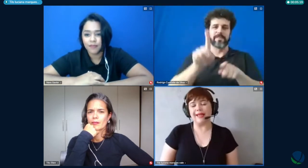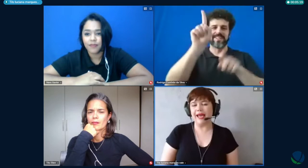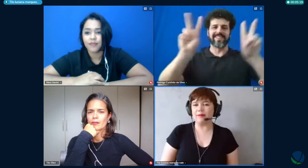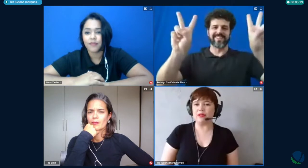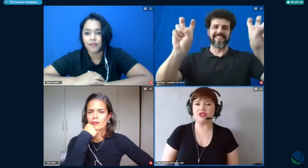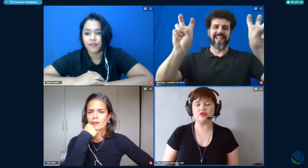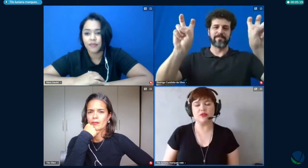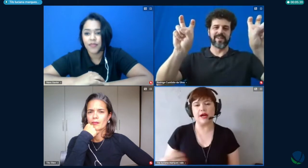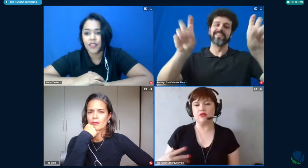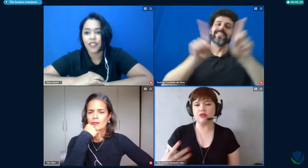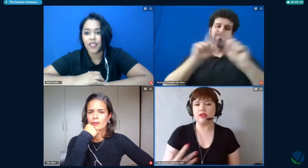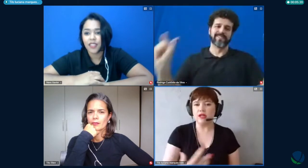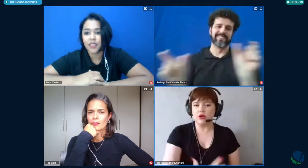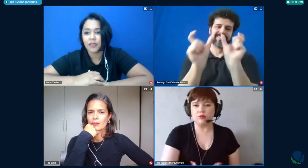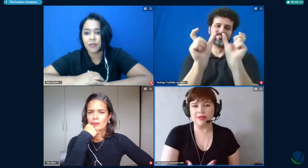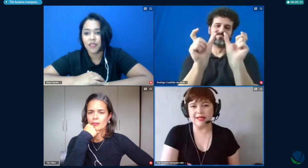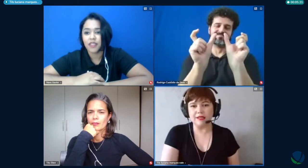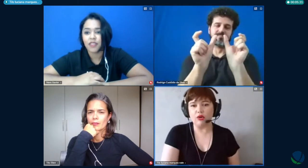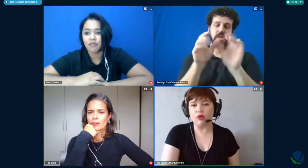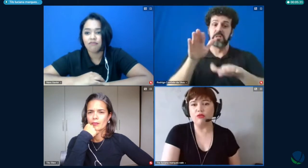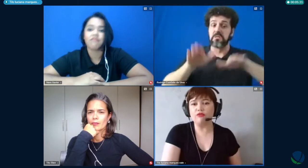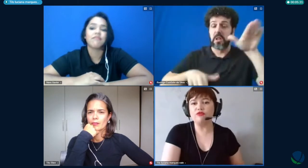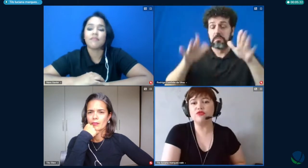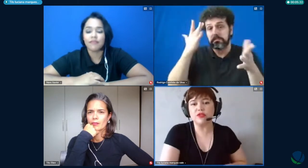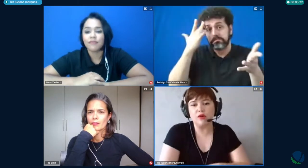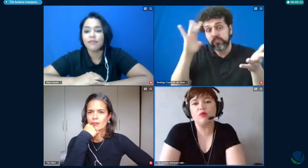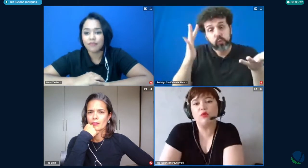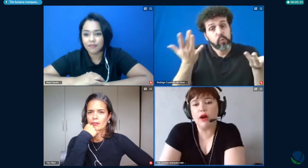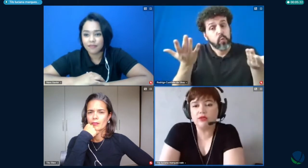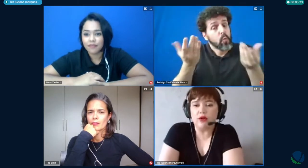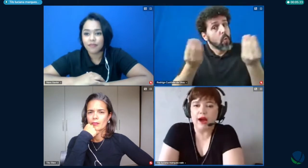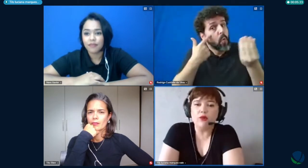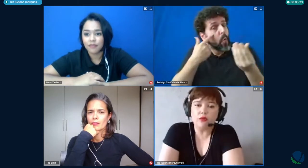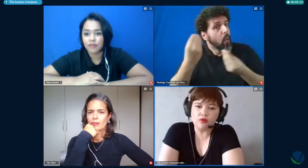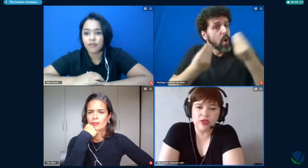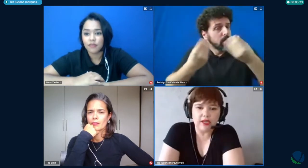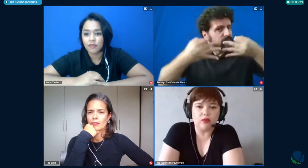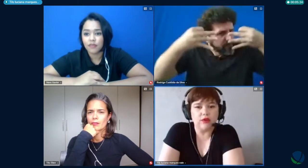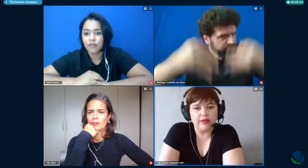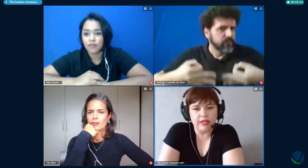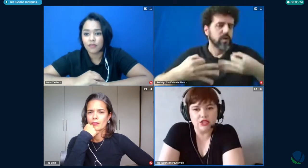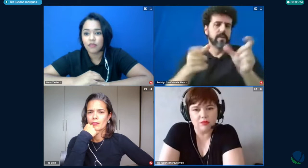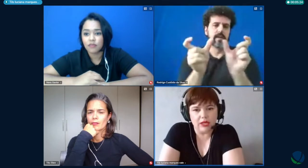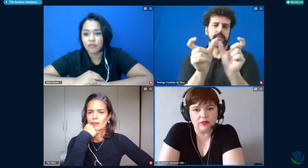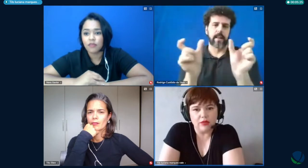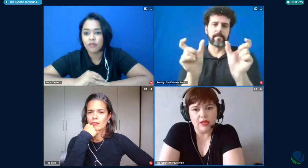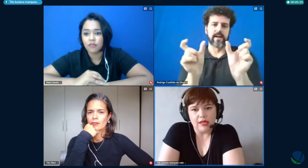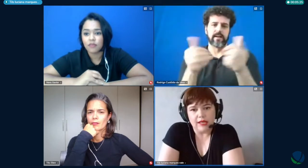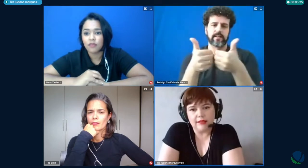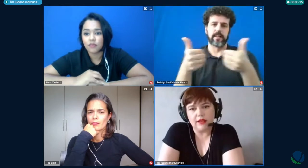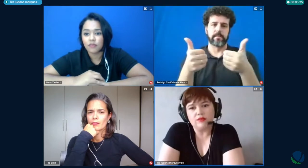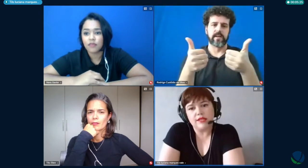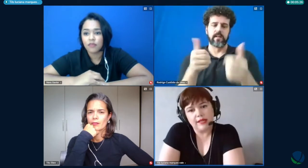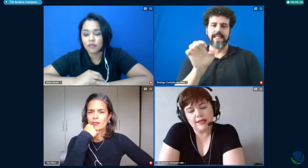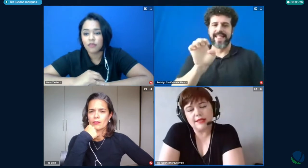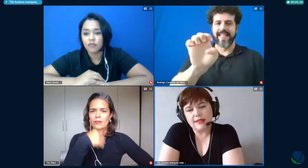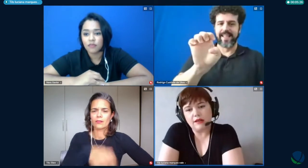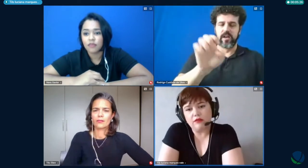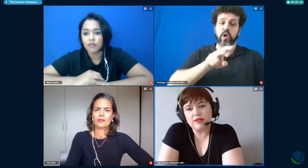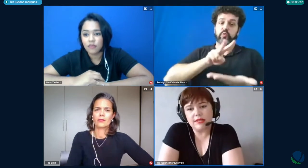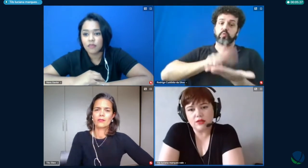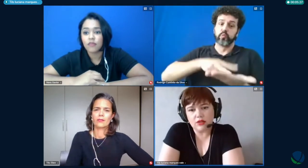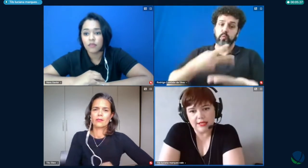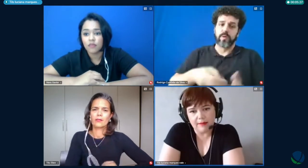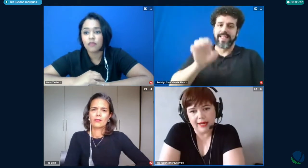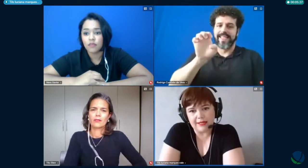tradutor e intérprete, isso causa uma certa confusão quanto ao conceito, quanto ao entendimento. Então, seria